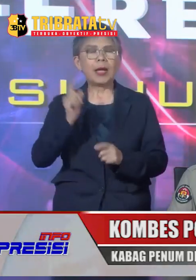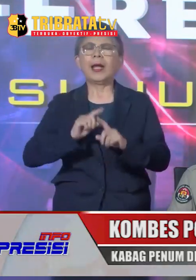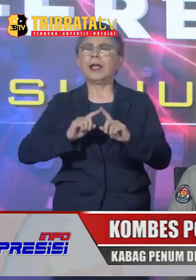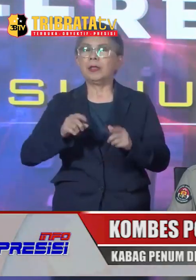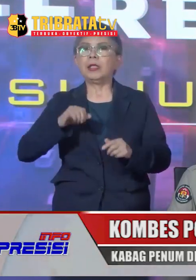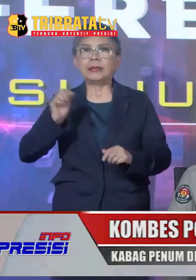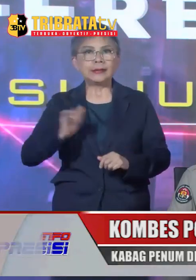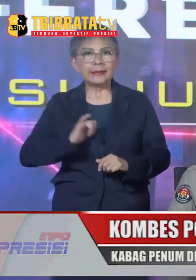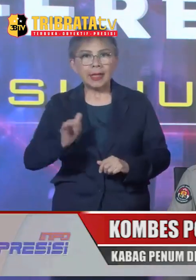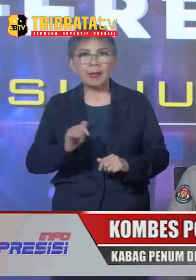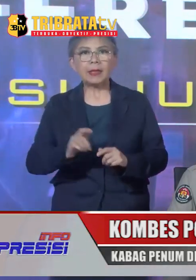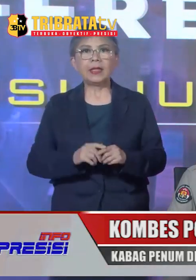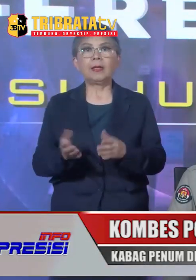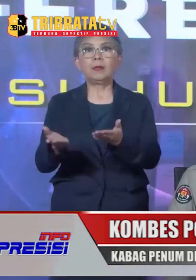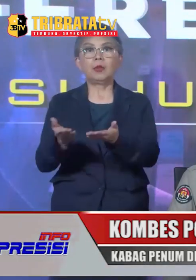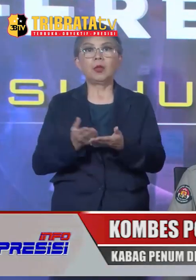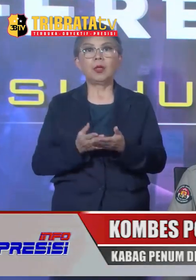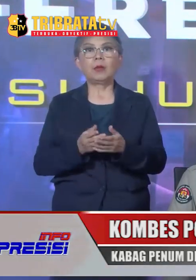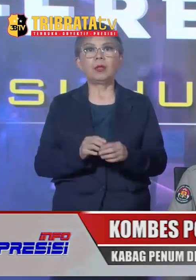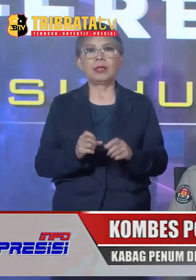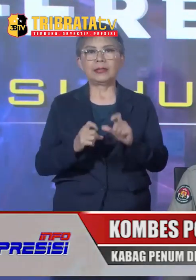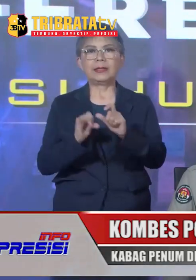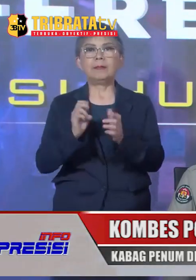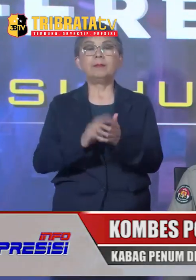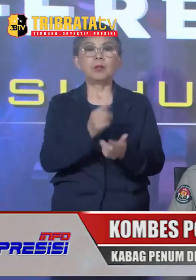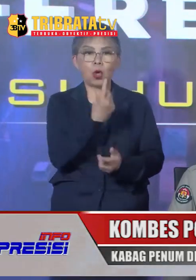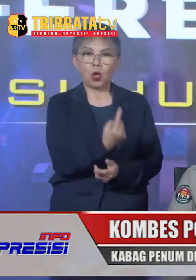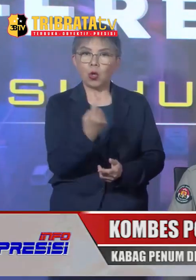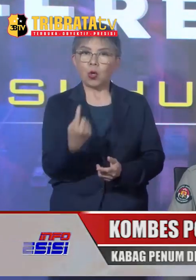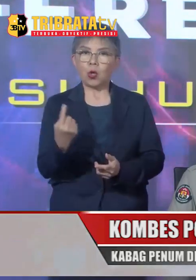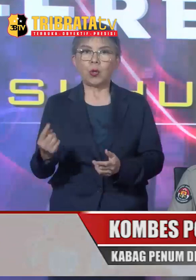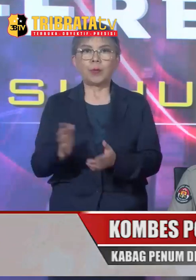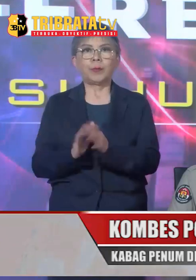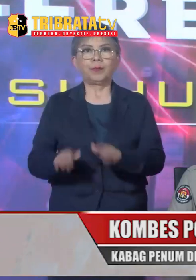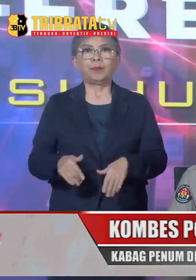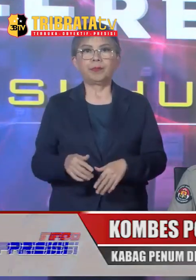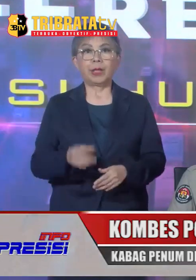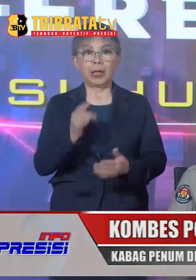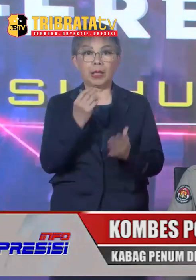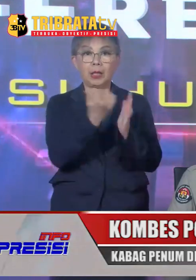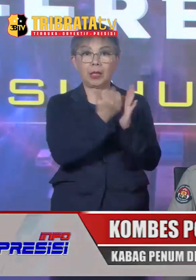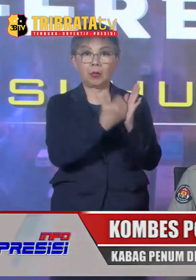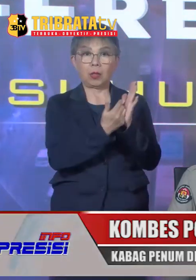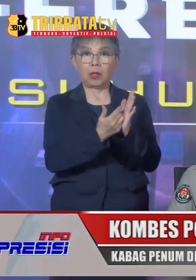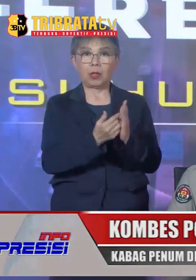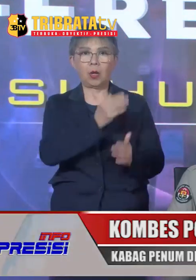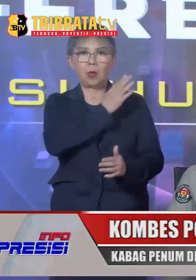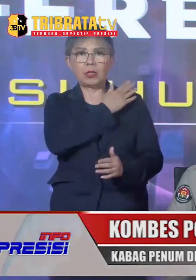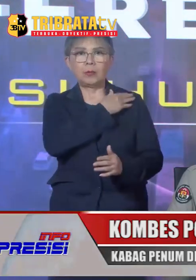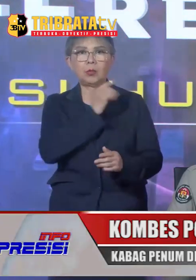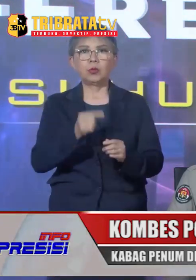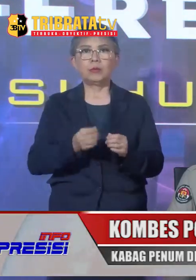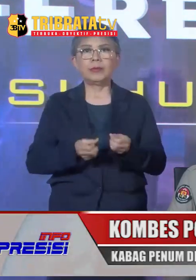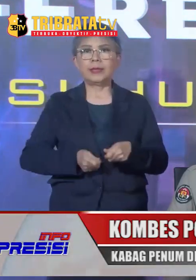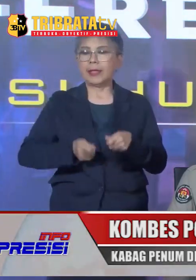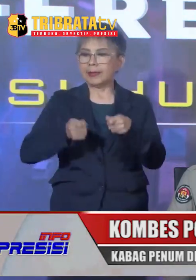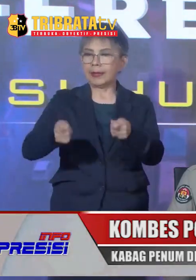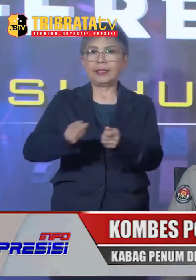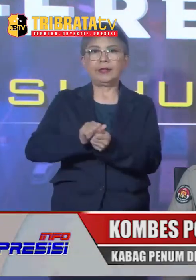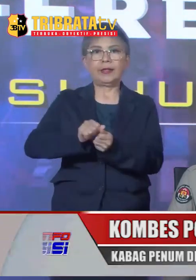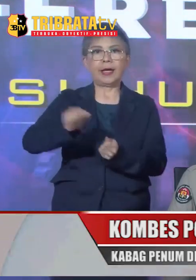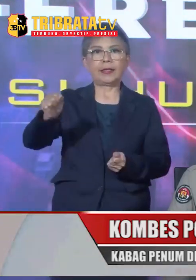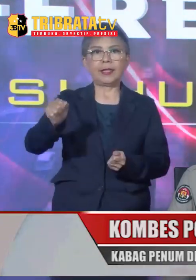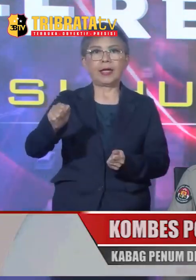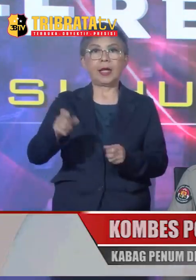tetapi juga bagi pemohon SIM perseorangan ketentuan tentang kewajiban untuk menyerahkan